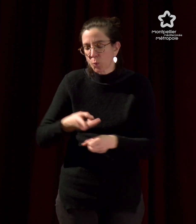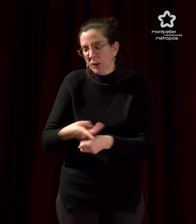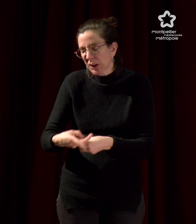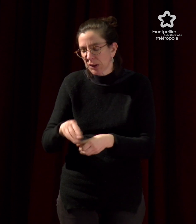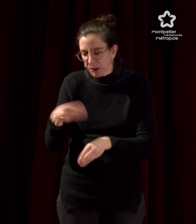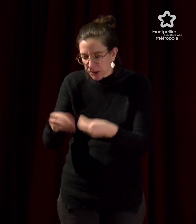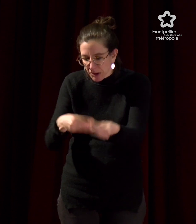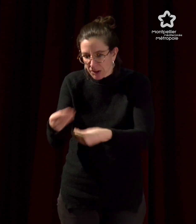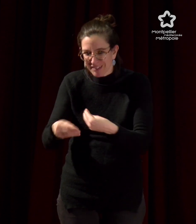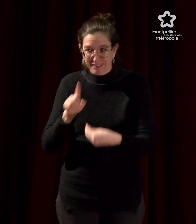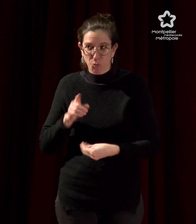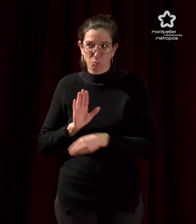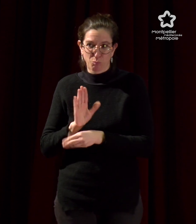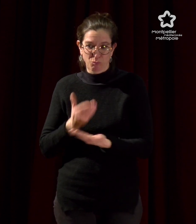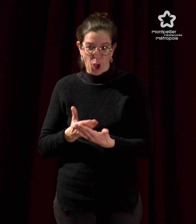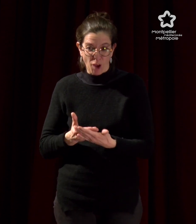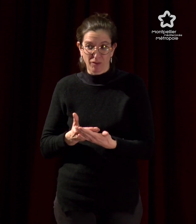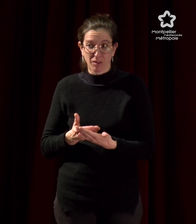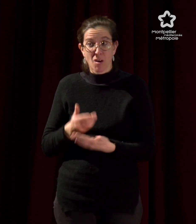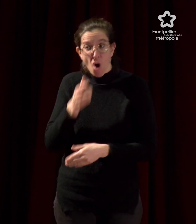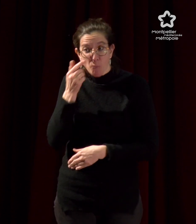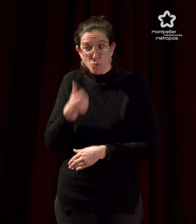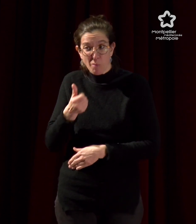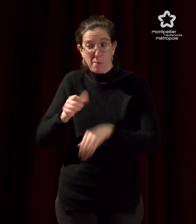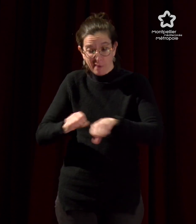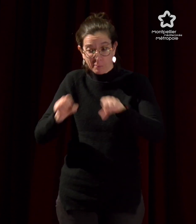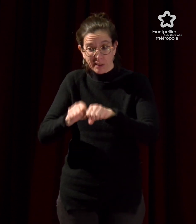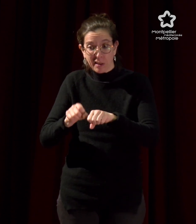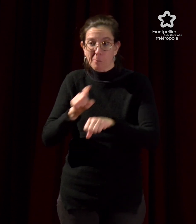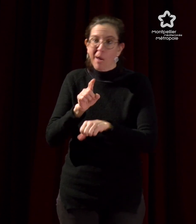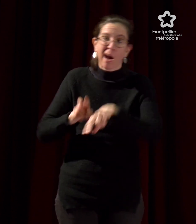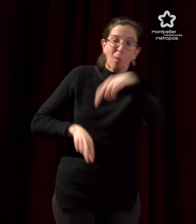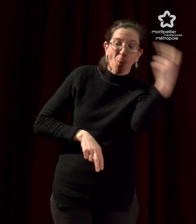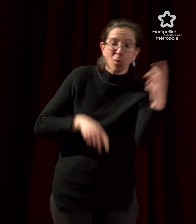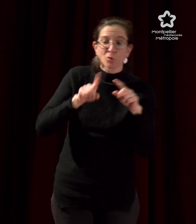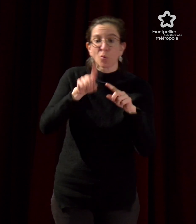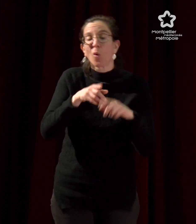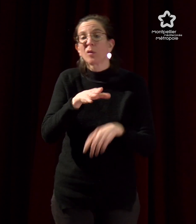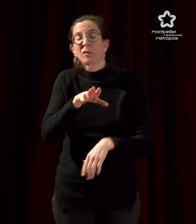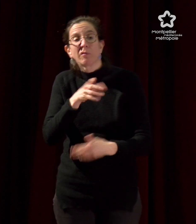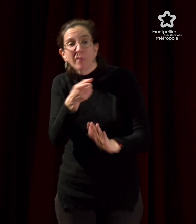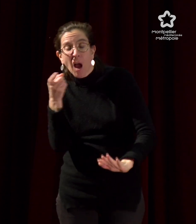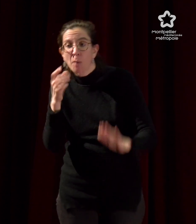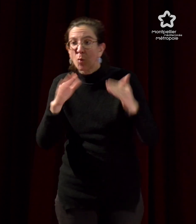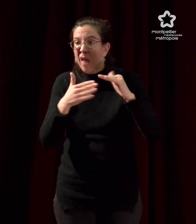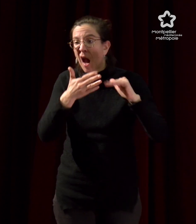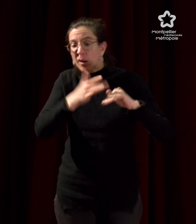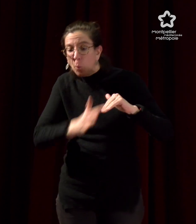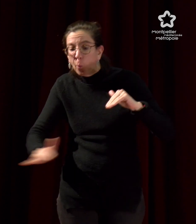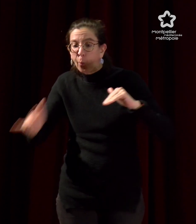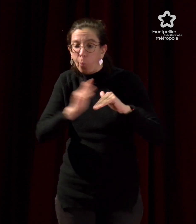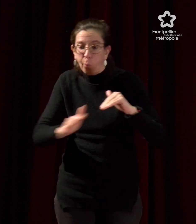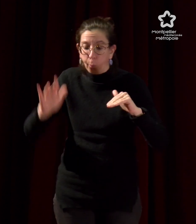que c'est vraiment un outil façonné par l'homme et que ça n'a pas été fait autrement par l'érosion, voilà. Donc, c'est